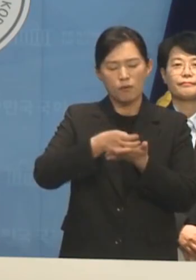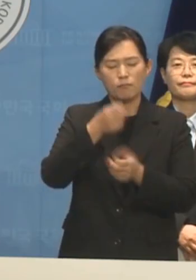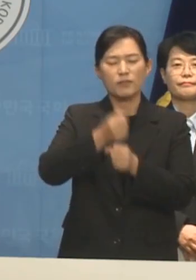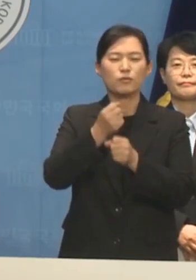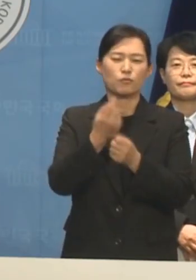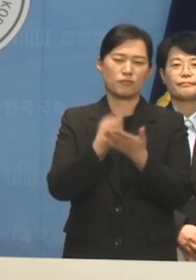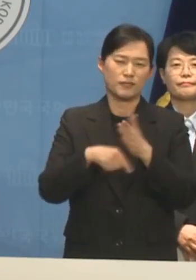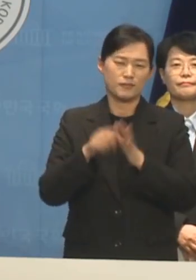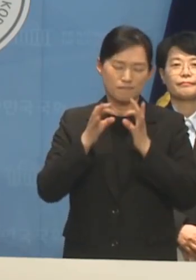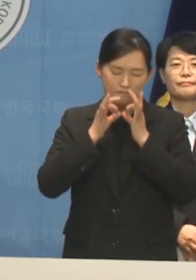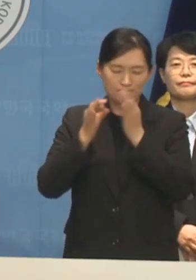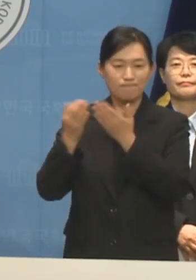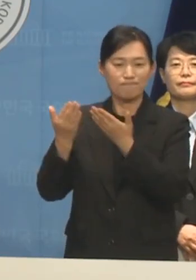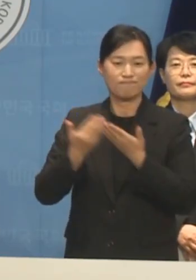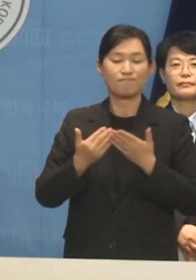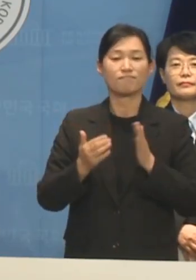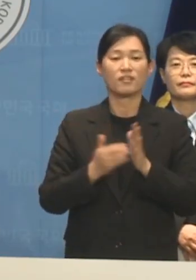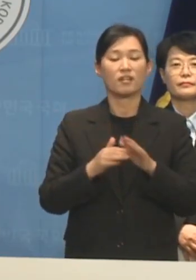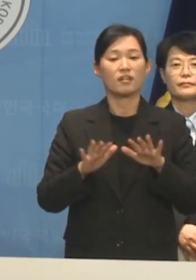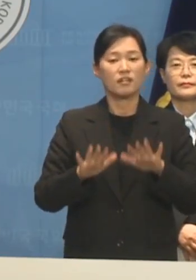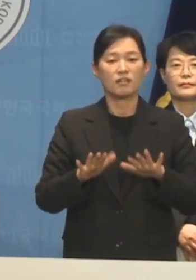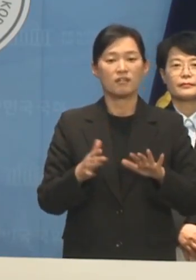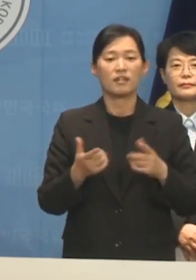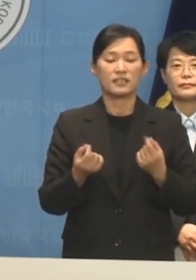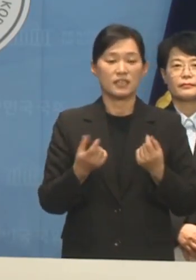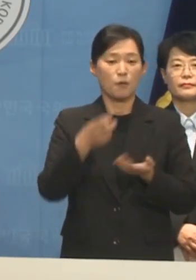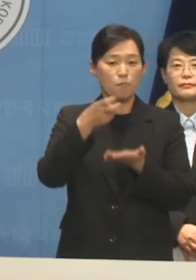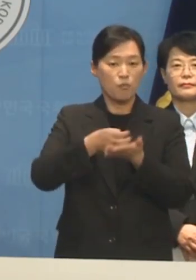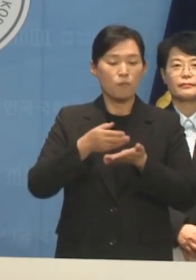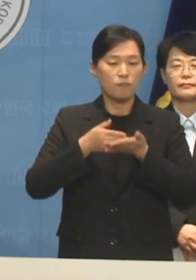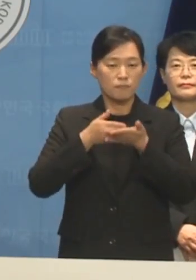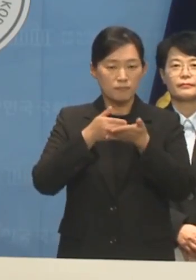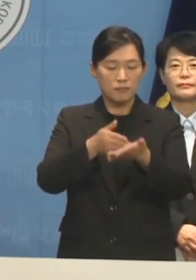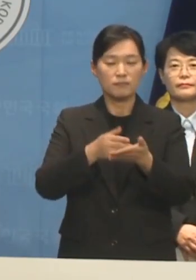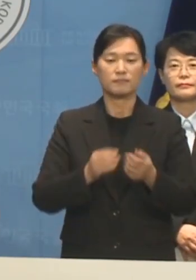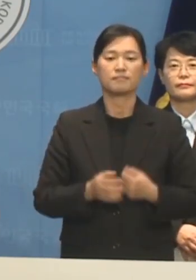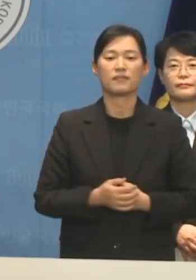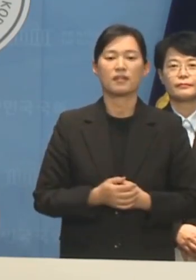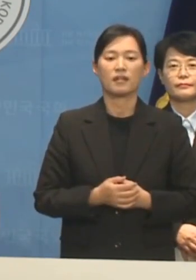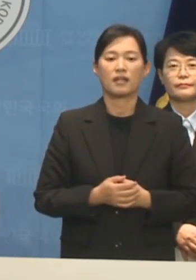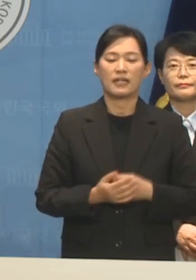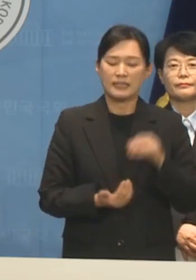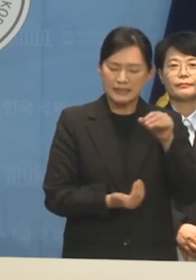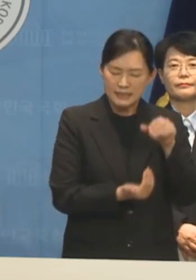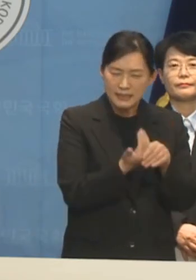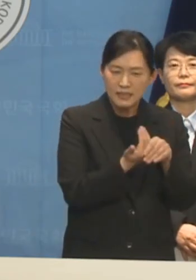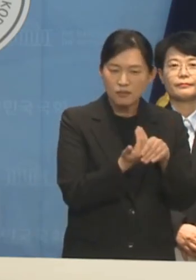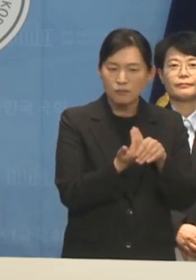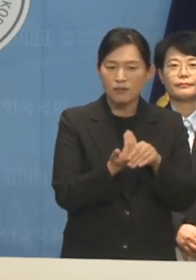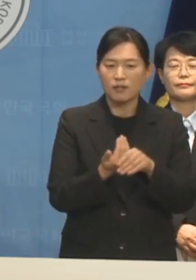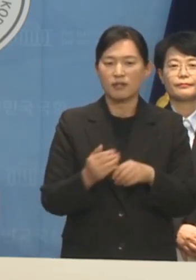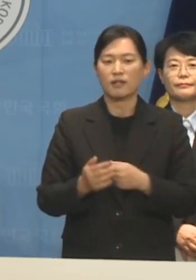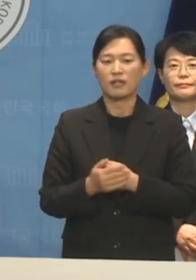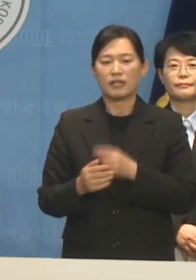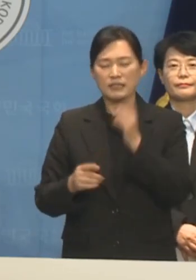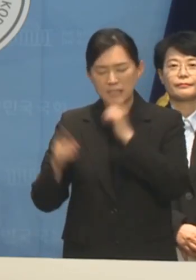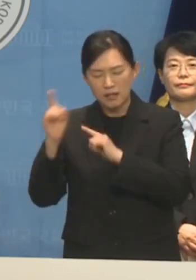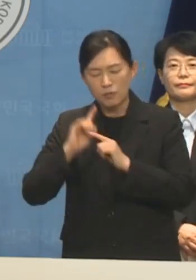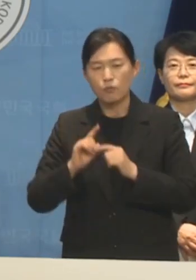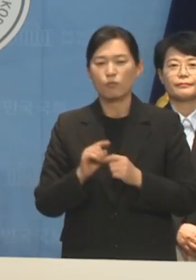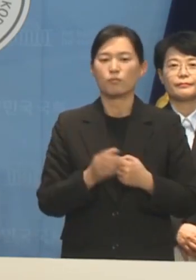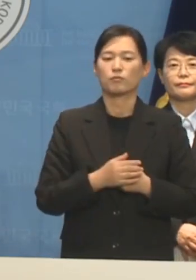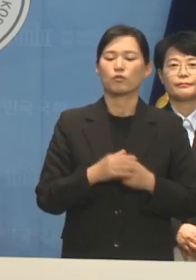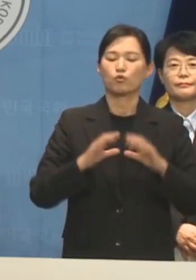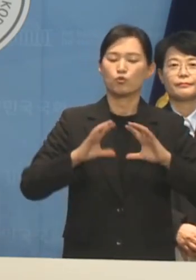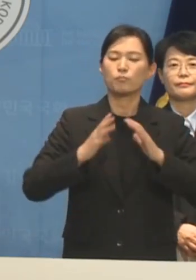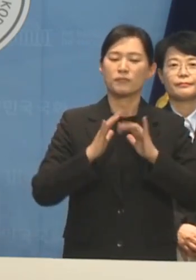노력해 주셨습니다. 이처럼 이번에 발의하는 생명안전기본법은 재난과 산재로부터 국민의